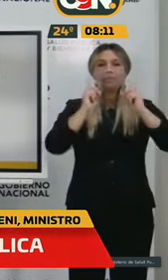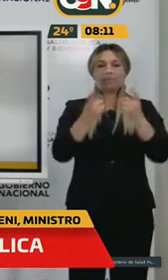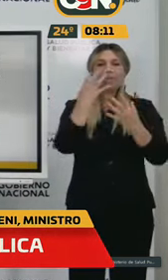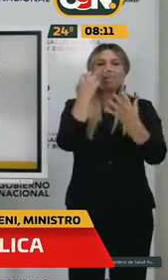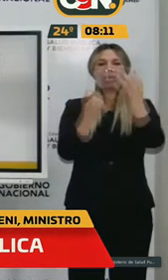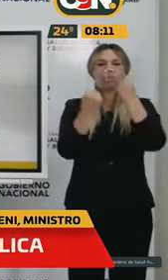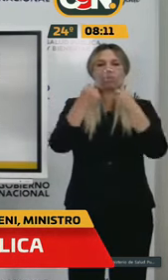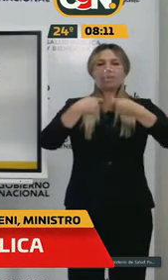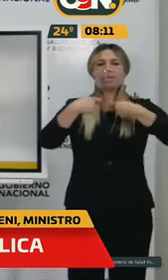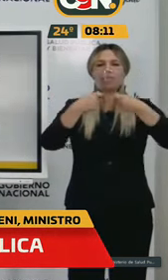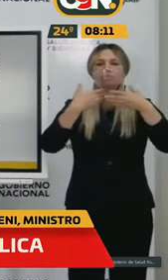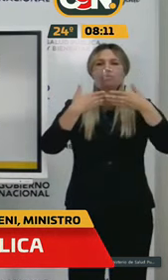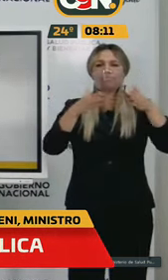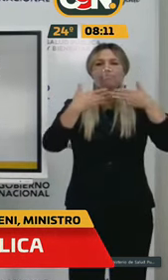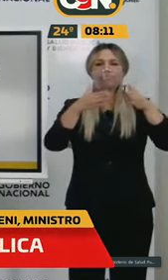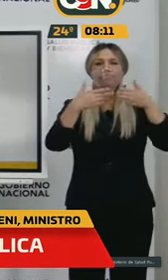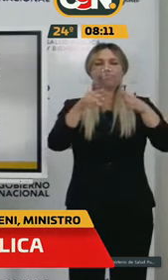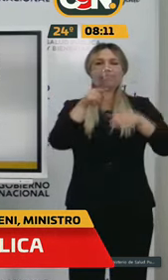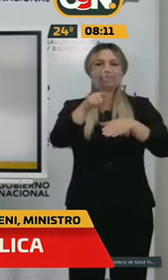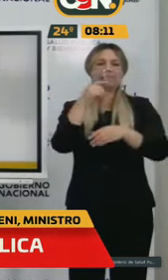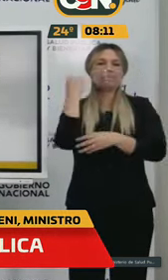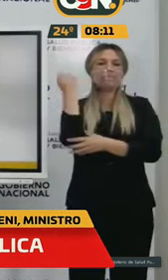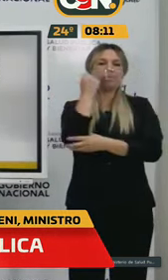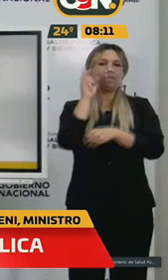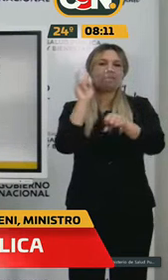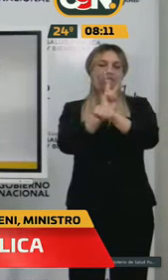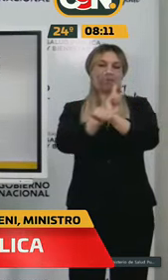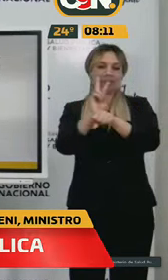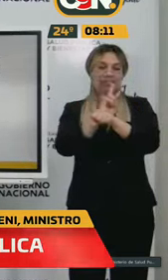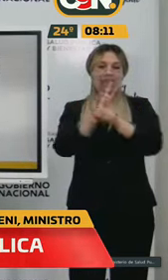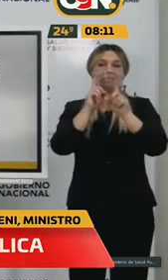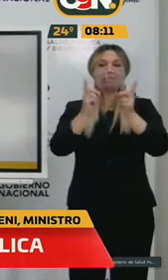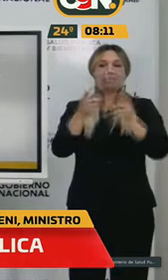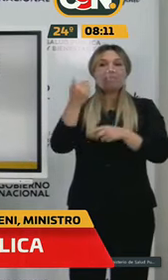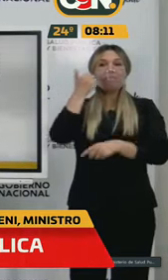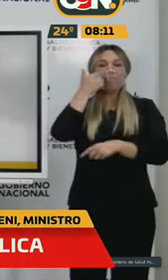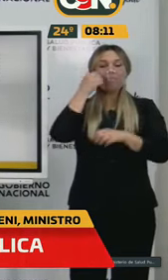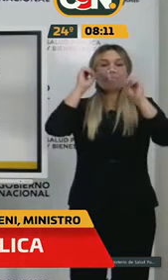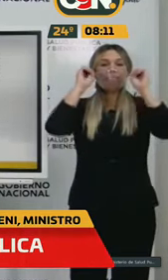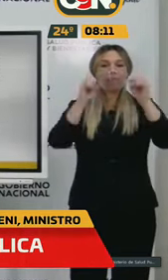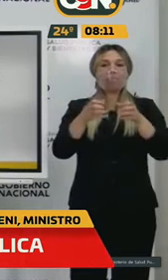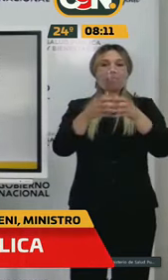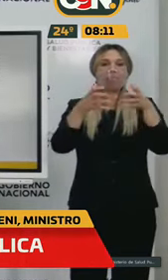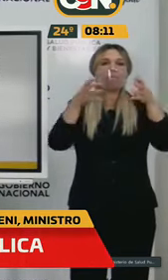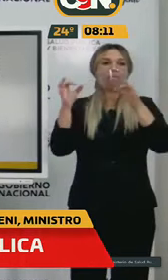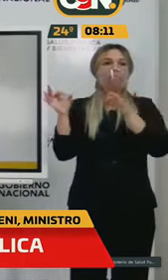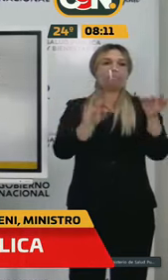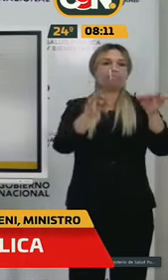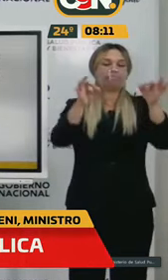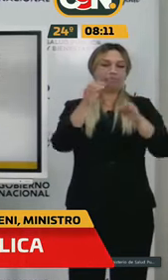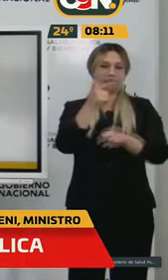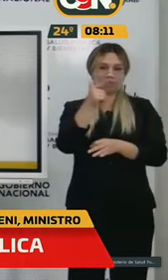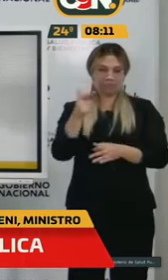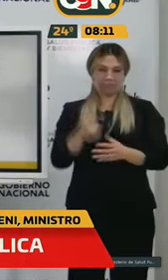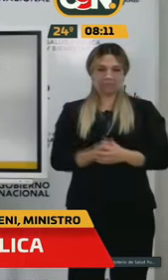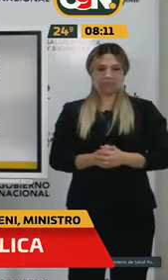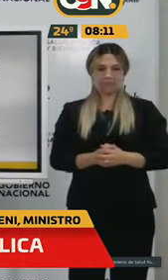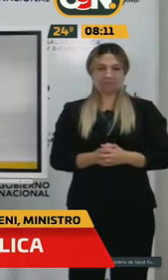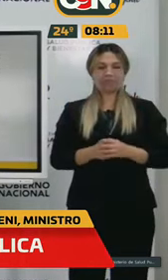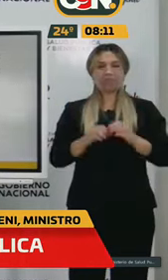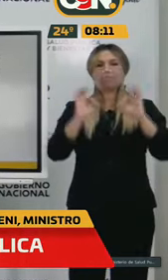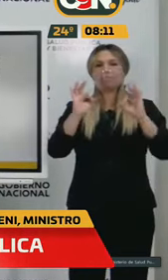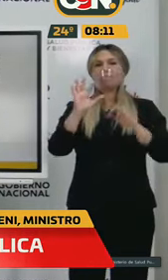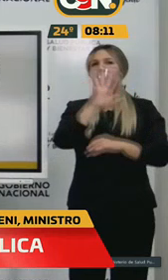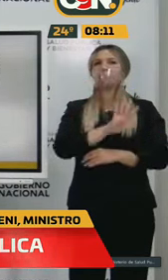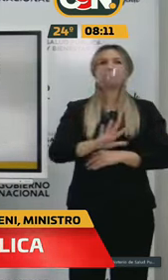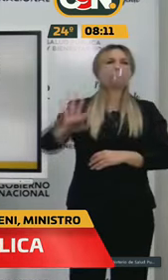económica, que podamos cuidar de nuestra y poder evitar realmente que haya esas transgresiones. El resto del país